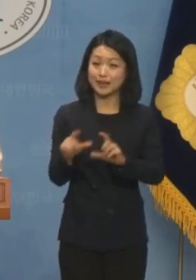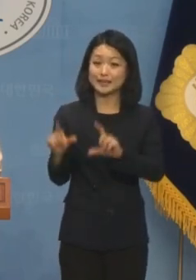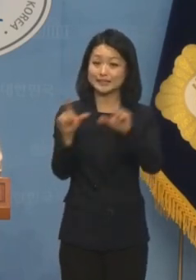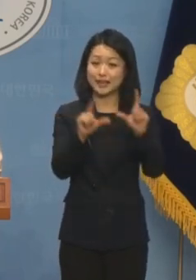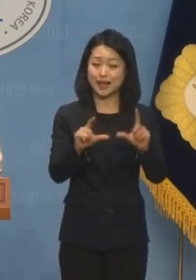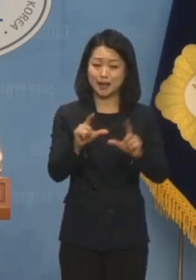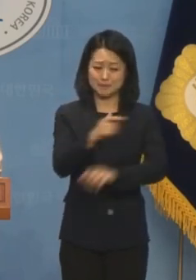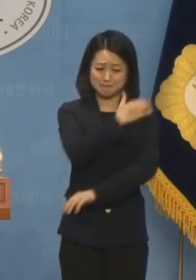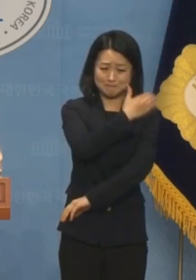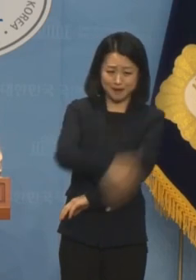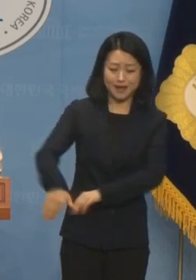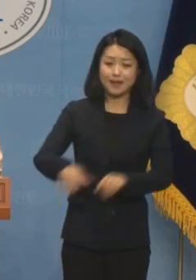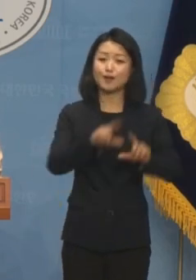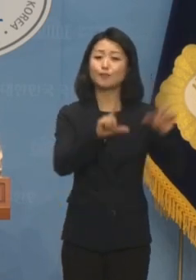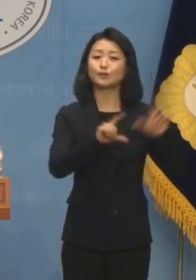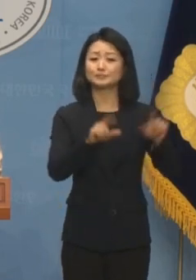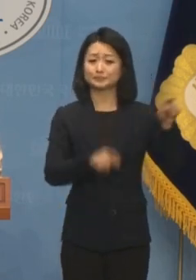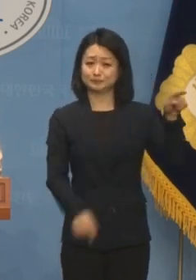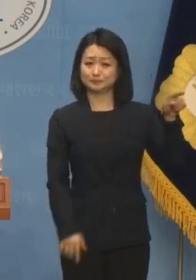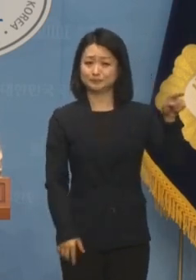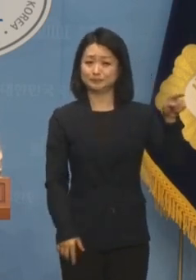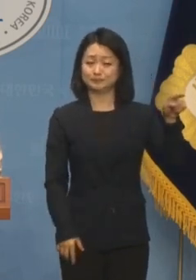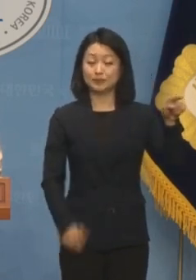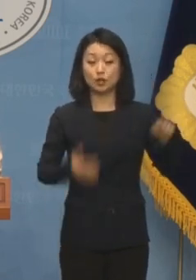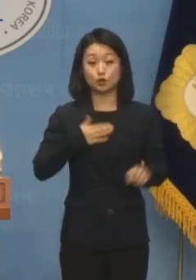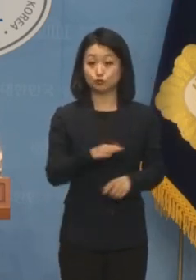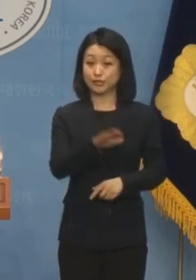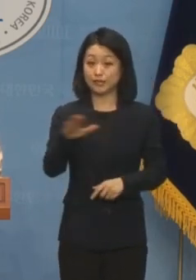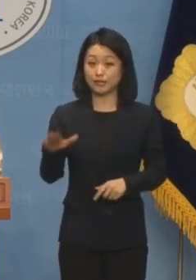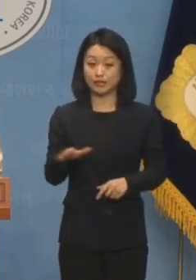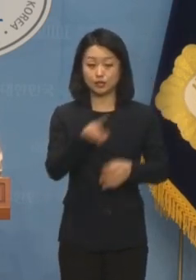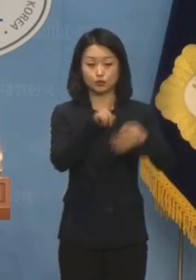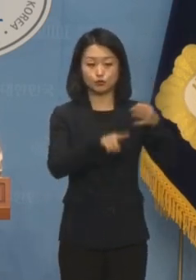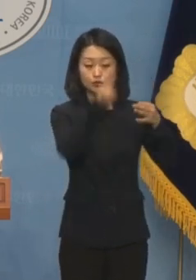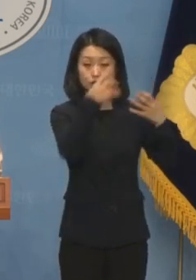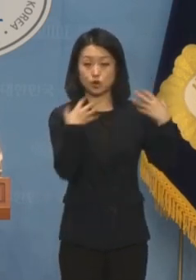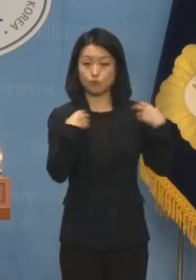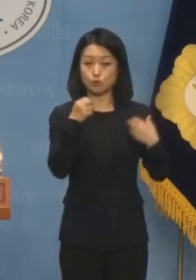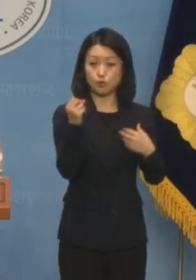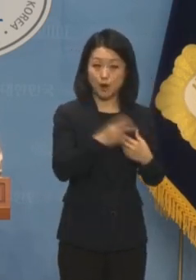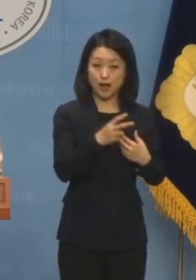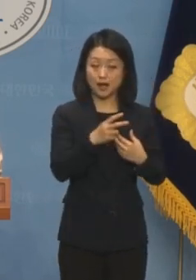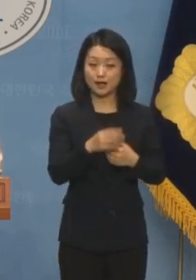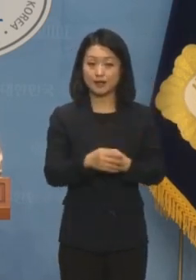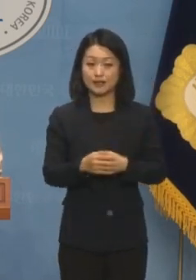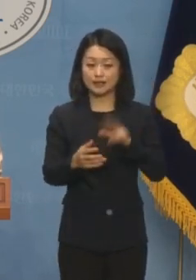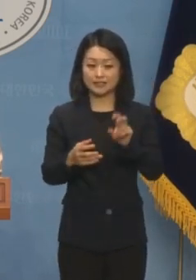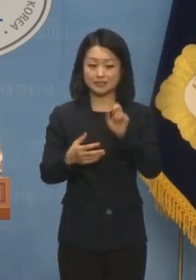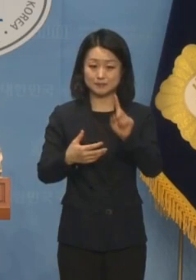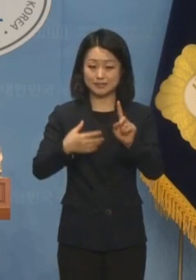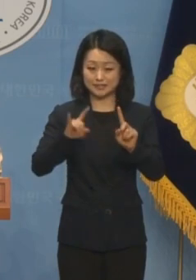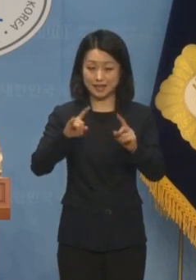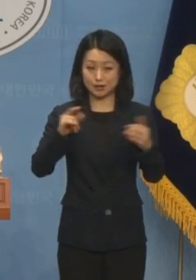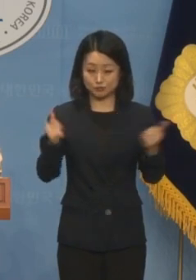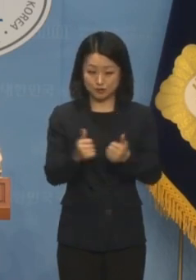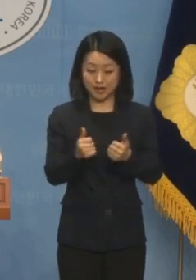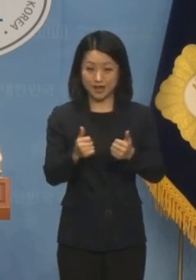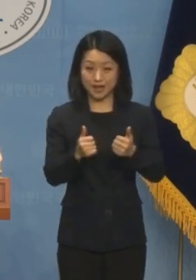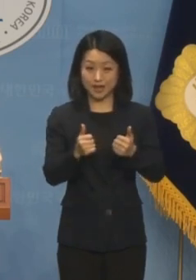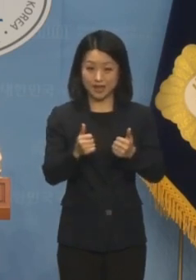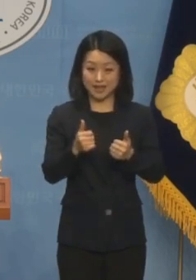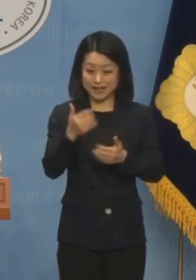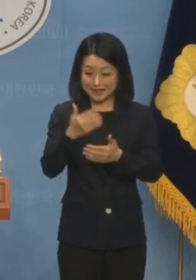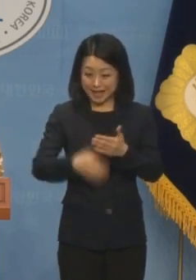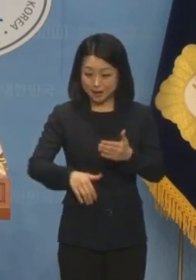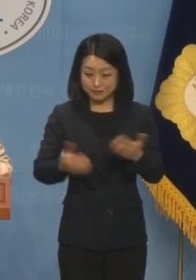삶을 외면하겠다면 우리는 윤석열 정부와 남은 임기를 함께할 수 없습니다.